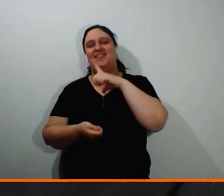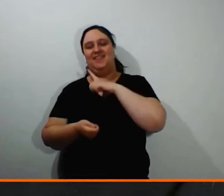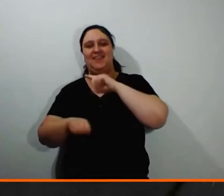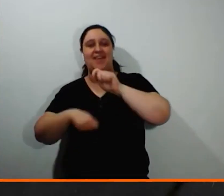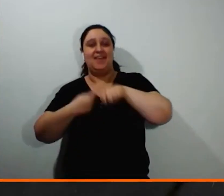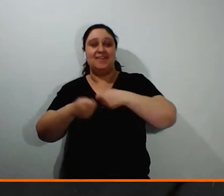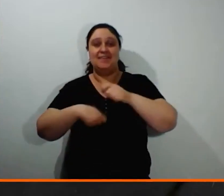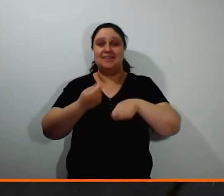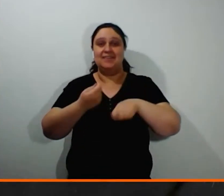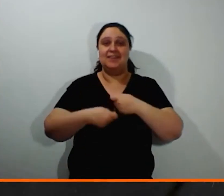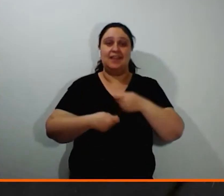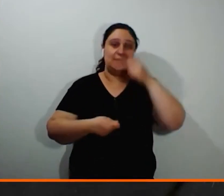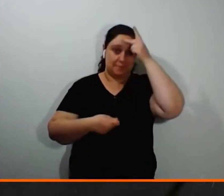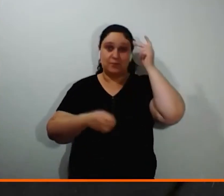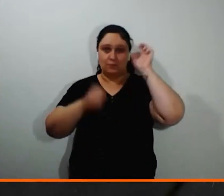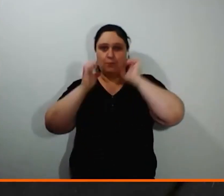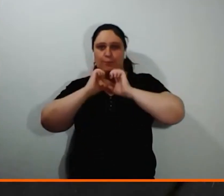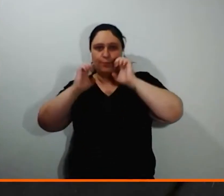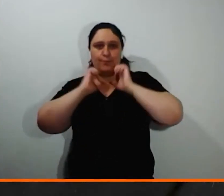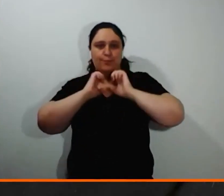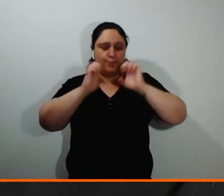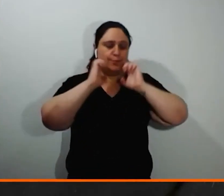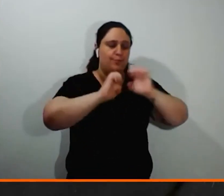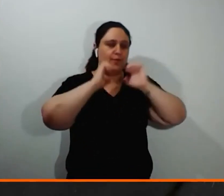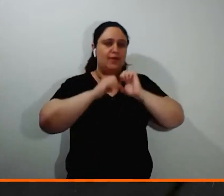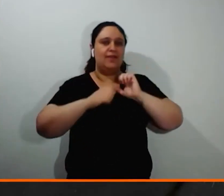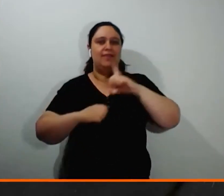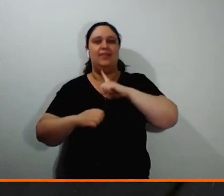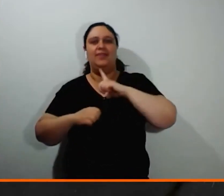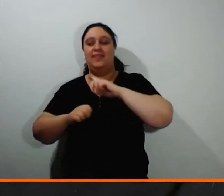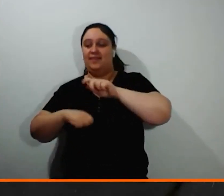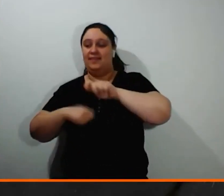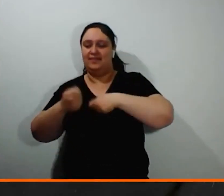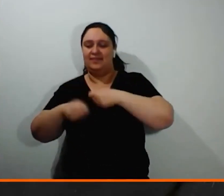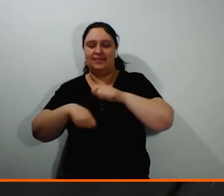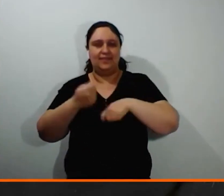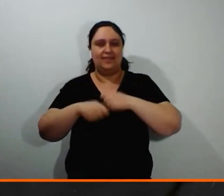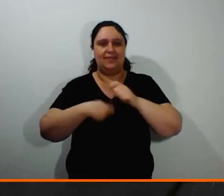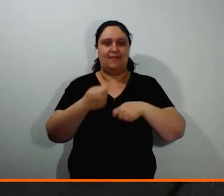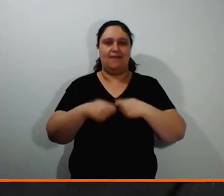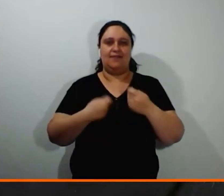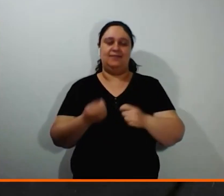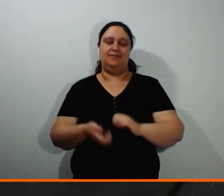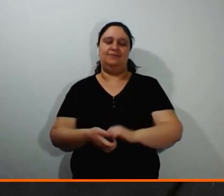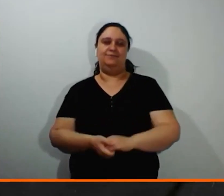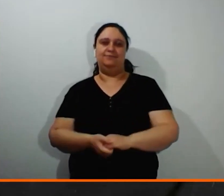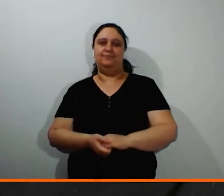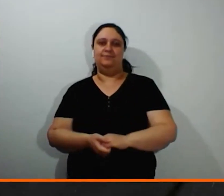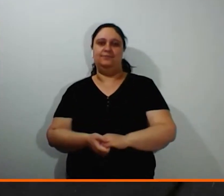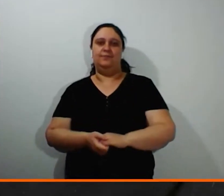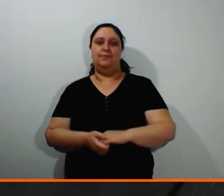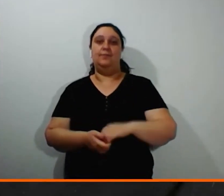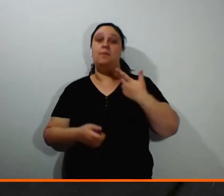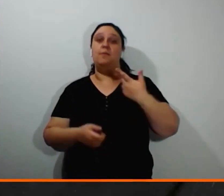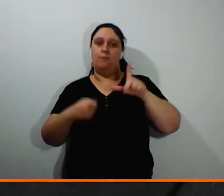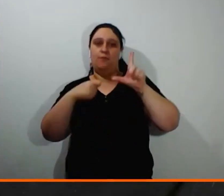prega o evangelho. Senhor Jesus. Aí, vamos para Lucas